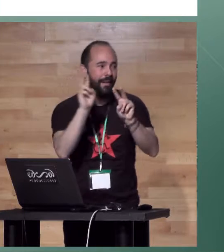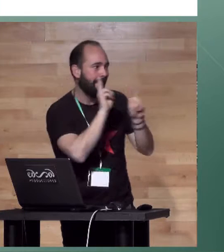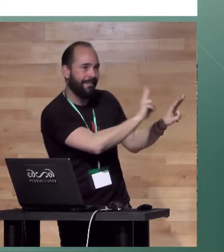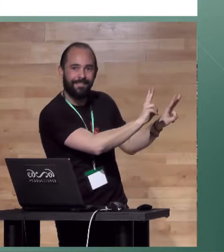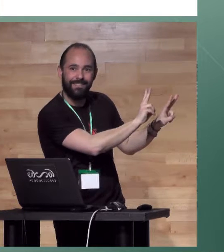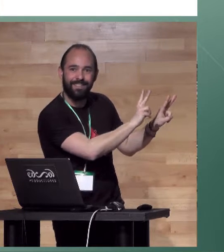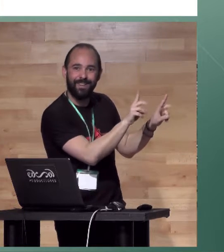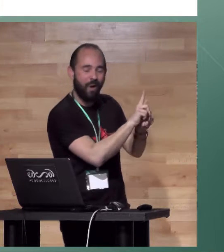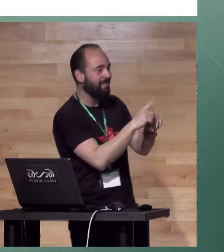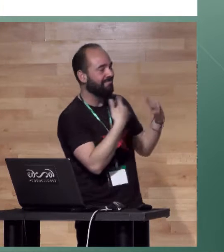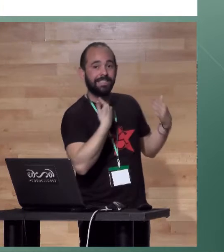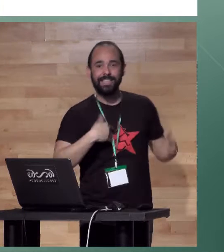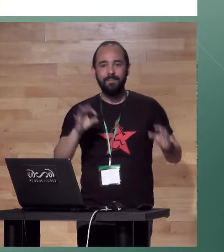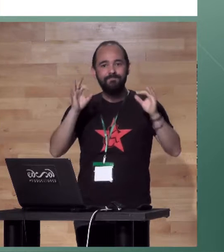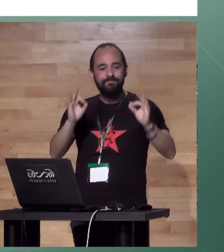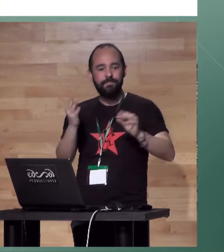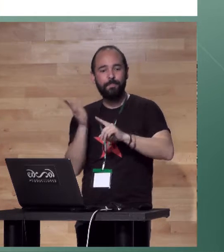escena, el público los ve,